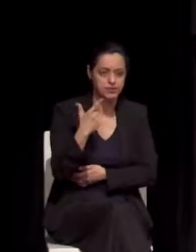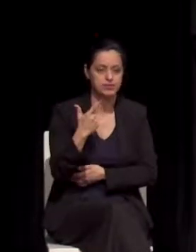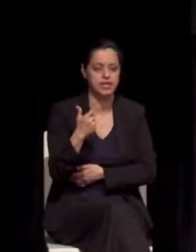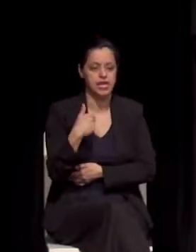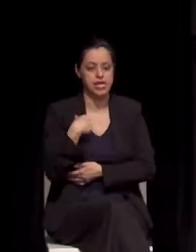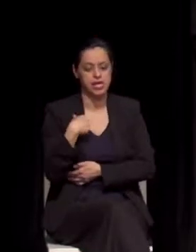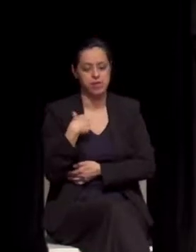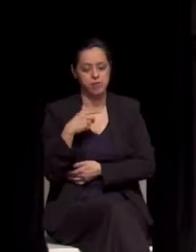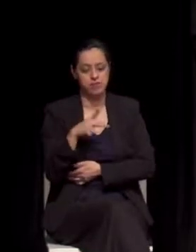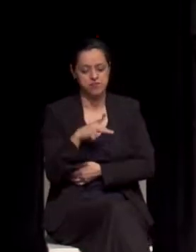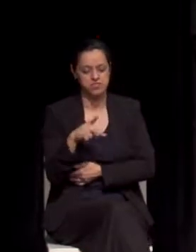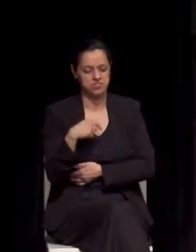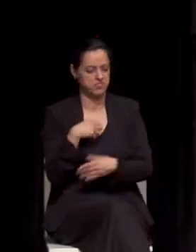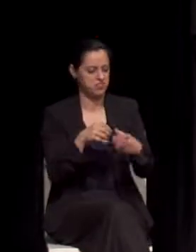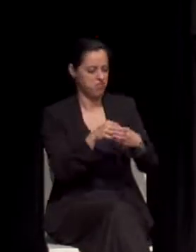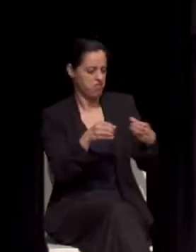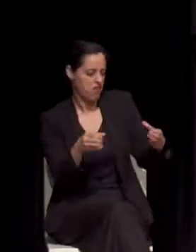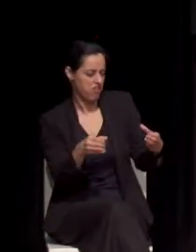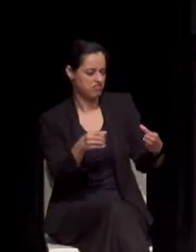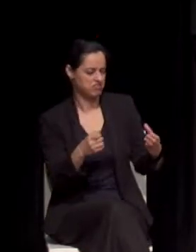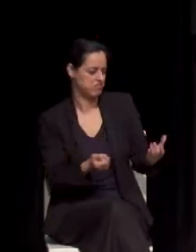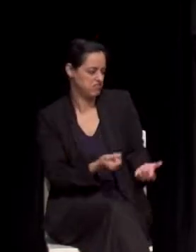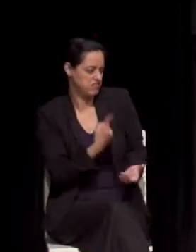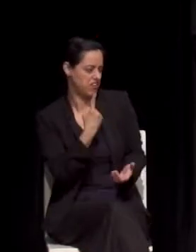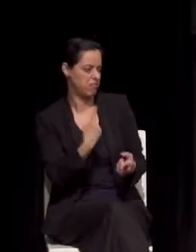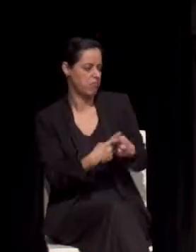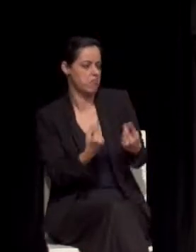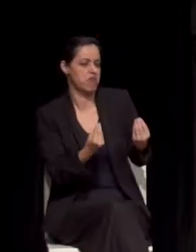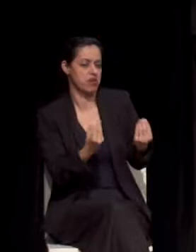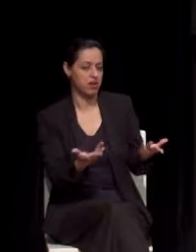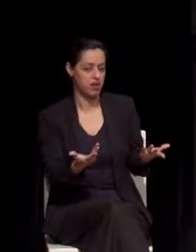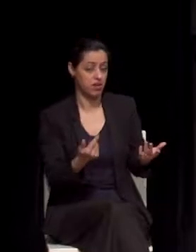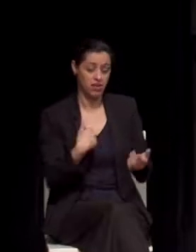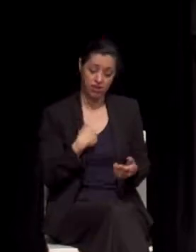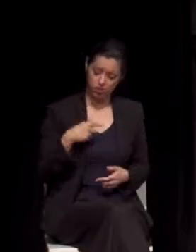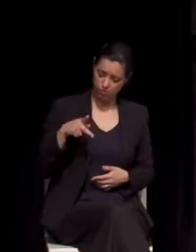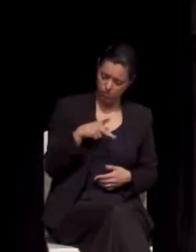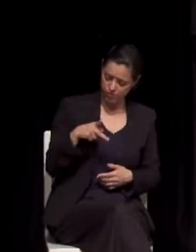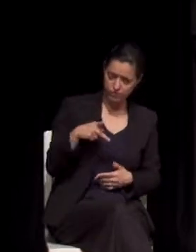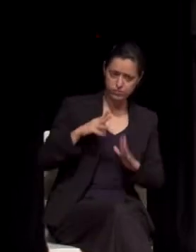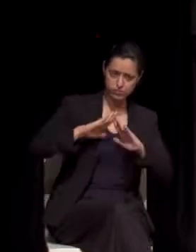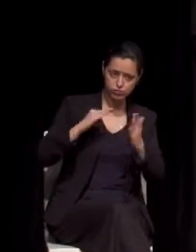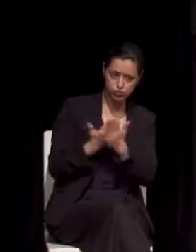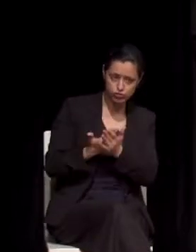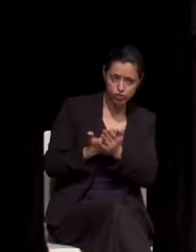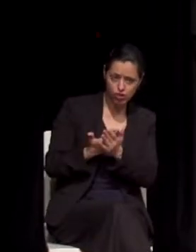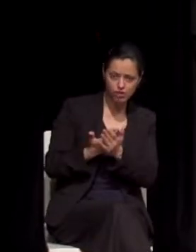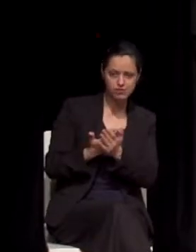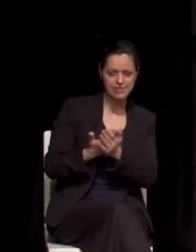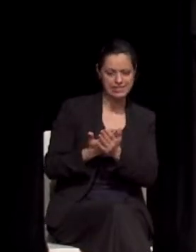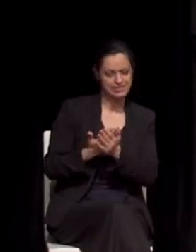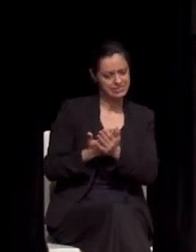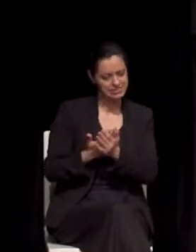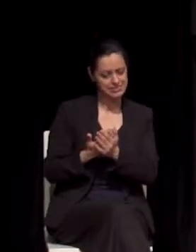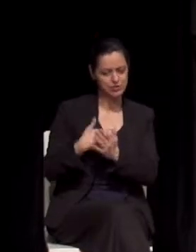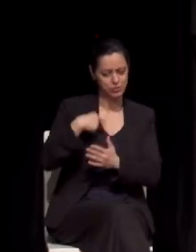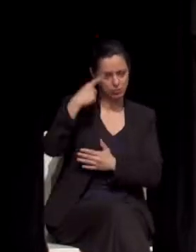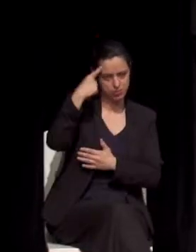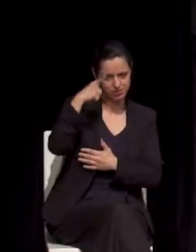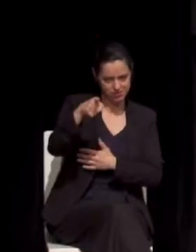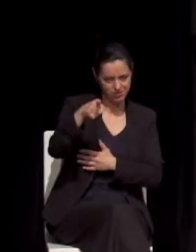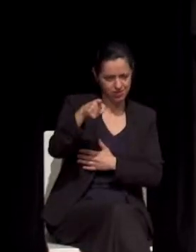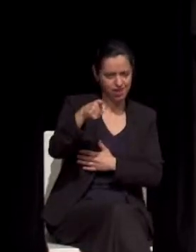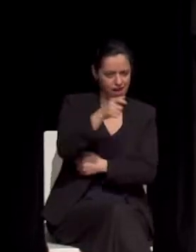estranho, é só você pensar assim, puxa, eu como professor dessa escola, será que eu acho mesmo que o meu aluno